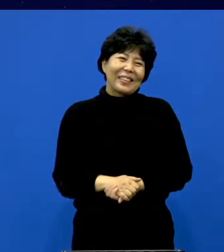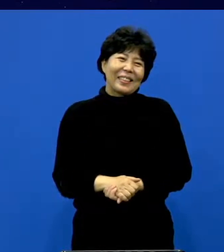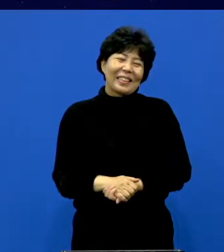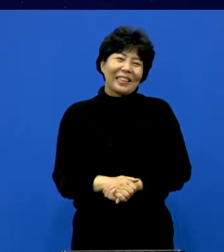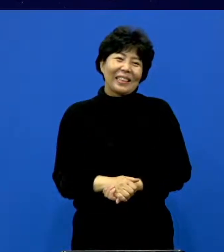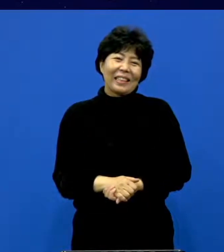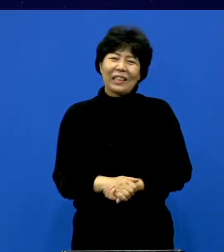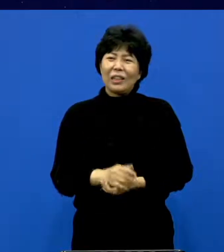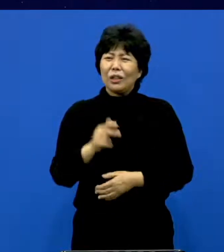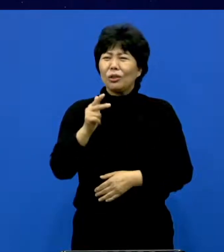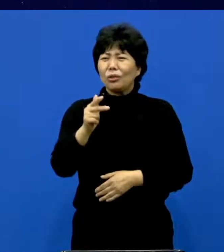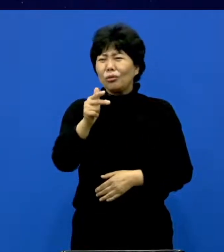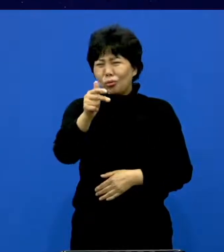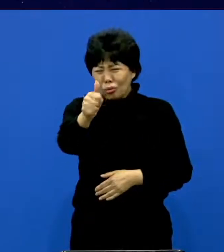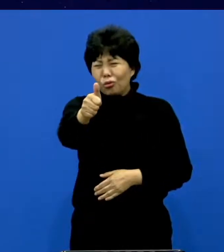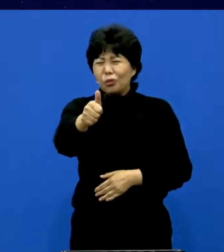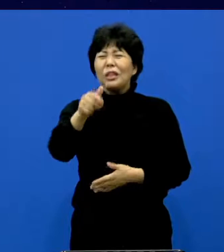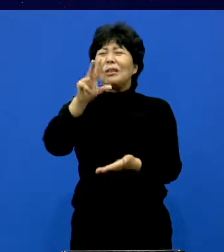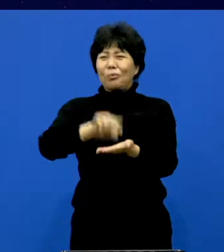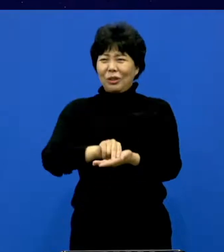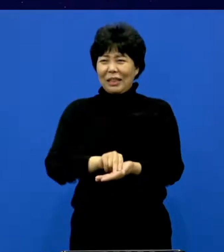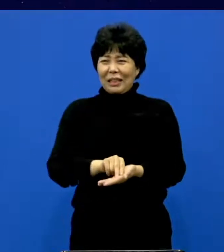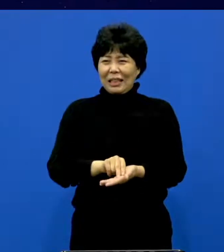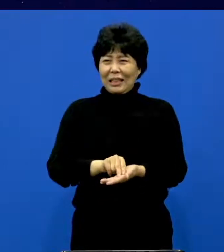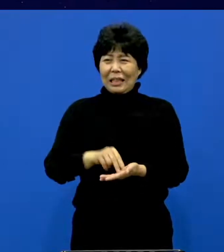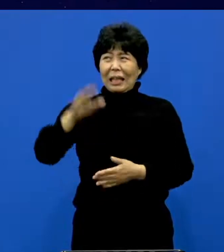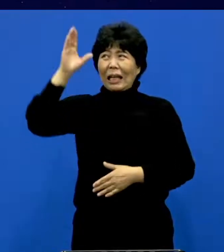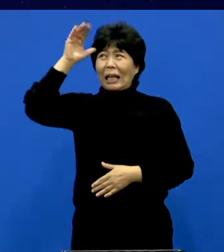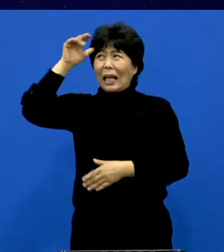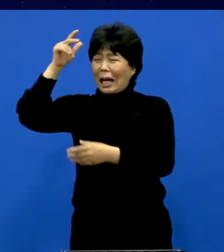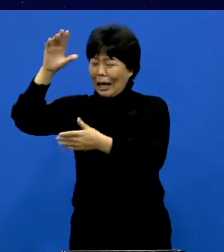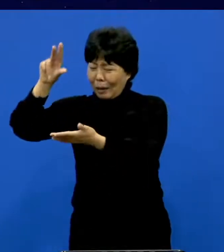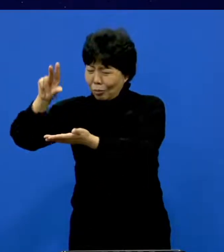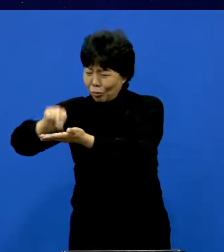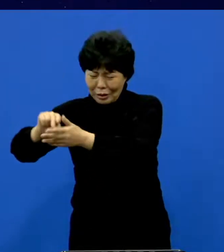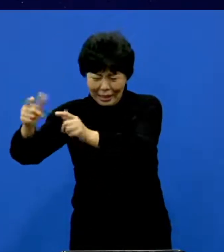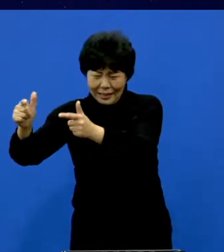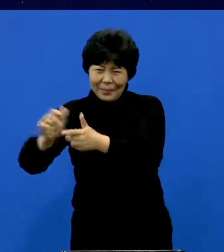주인이 문제예요. 주인이 문제. 개가 문제가 아니더라고요.